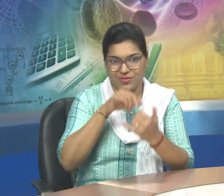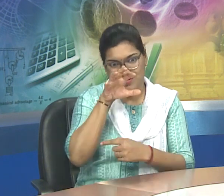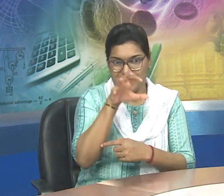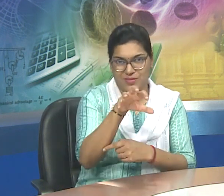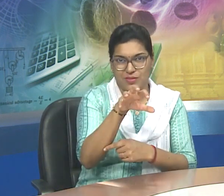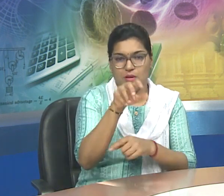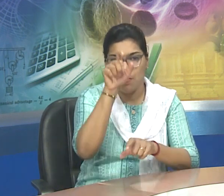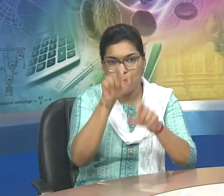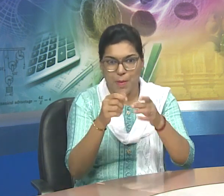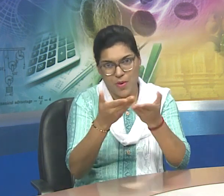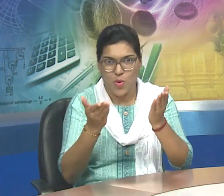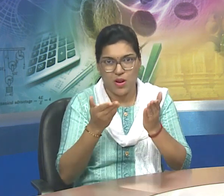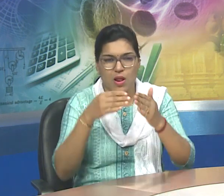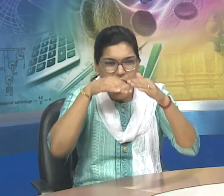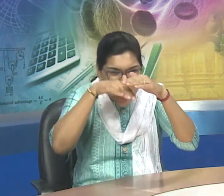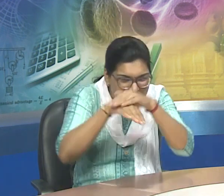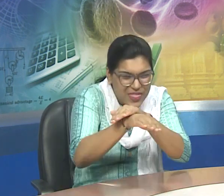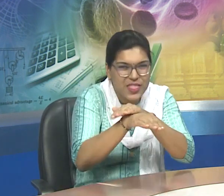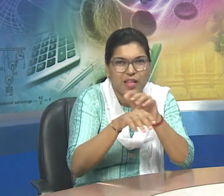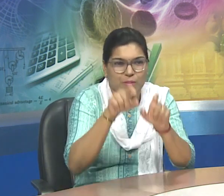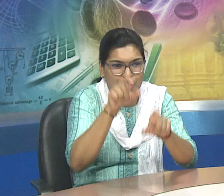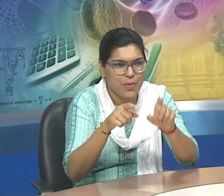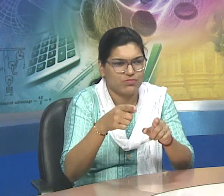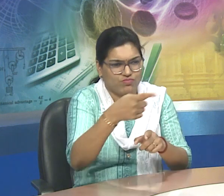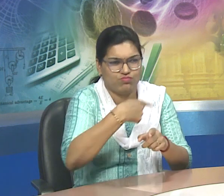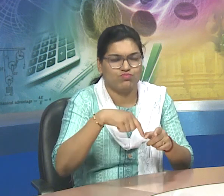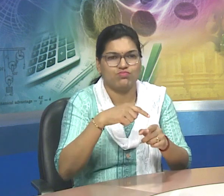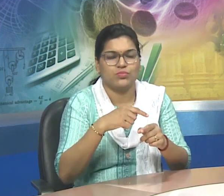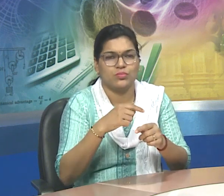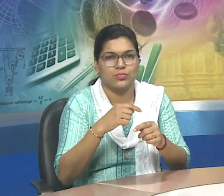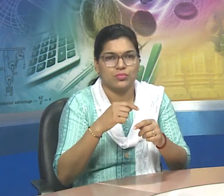सेकंड पॉइंट जो है, दूसरा बिंदु है, वह बताता है कि यह हमेशा